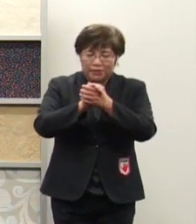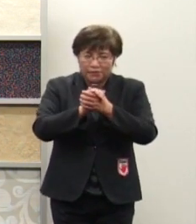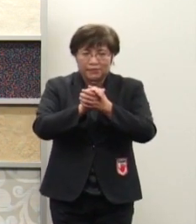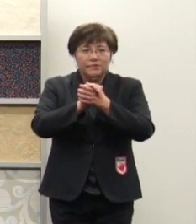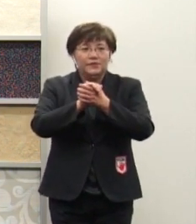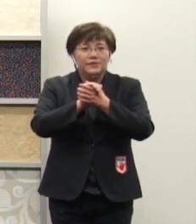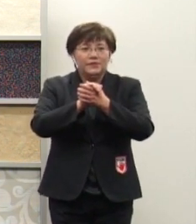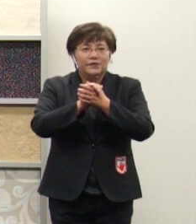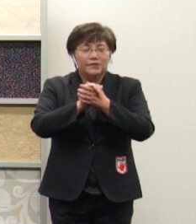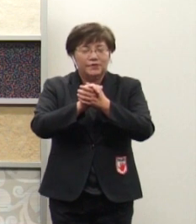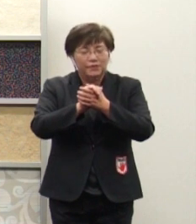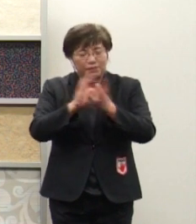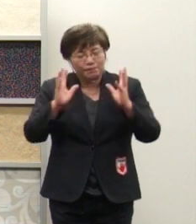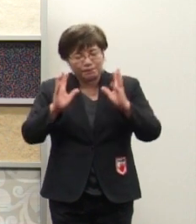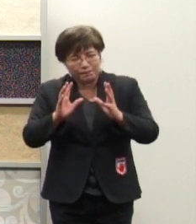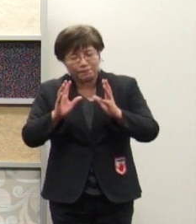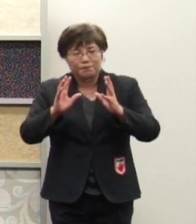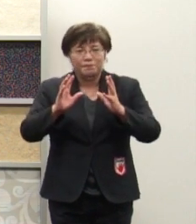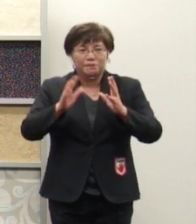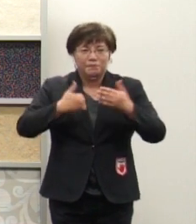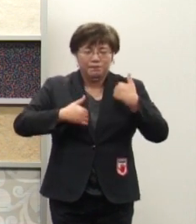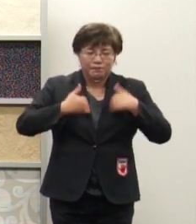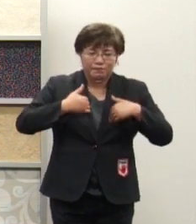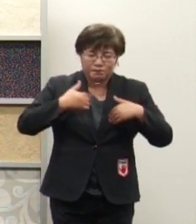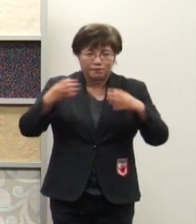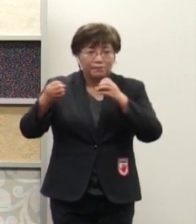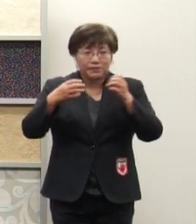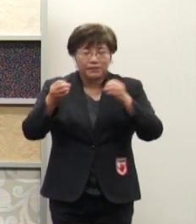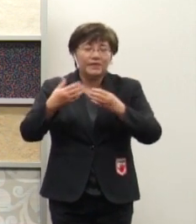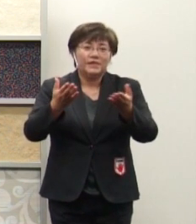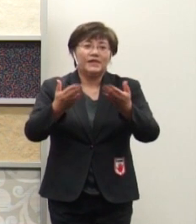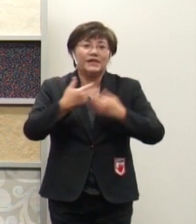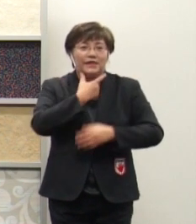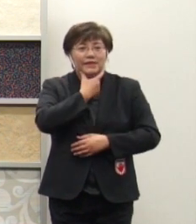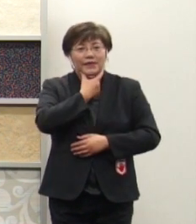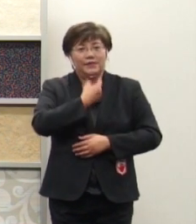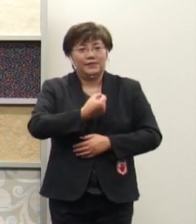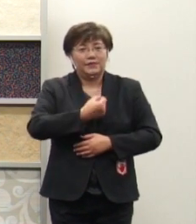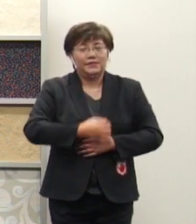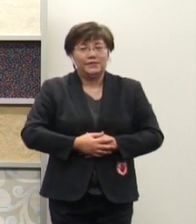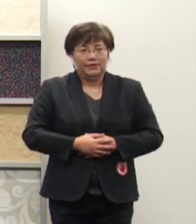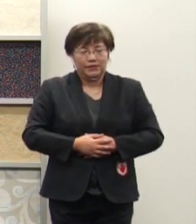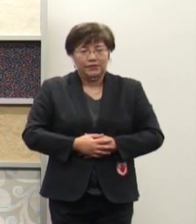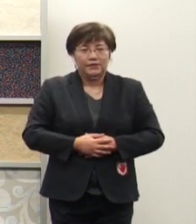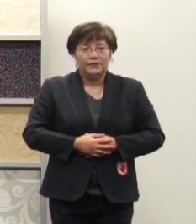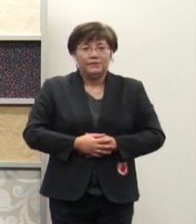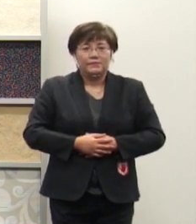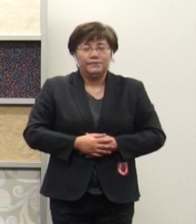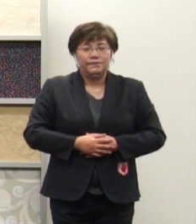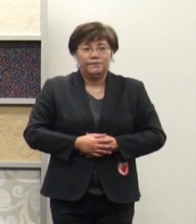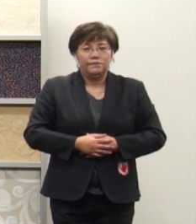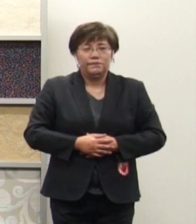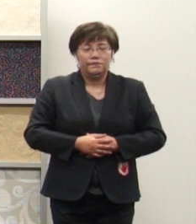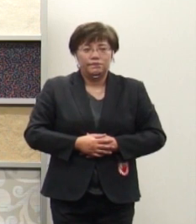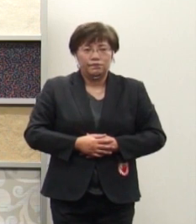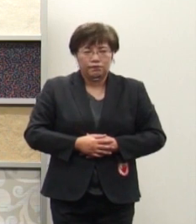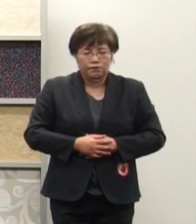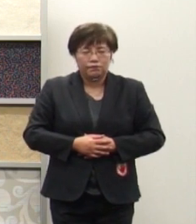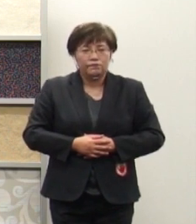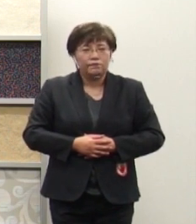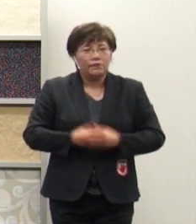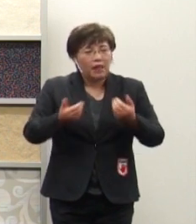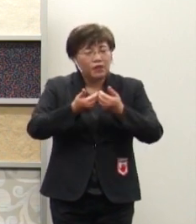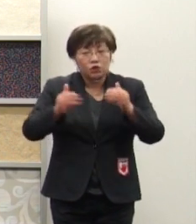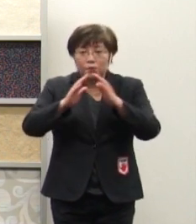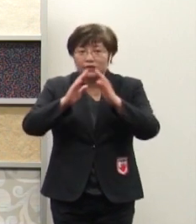しい方々との、豊かな時間を楽しんでいただければと思います。繰り返しになりますが、送別会、そ